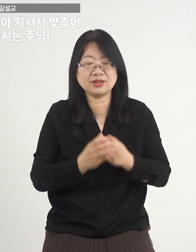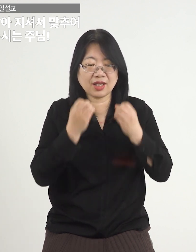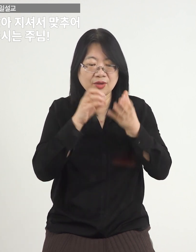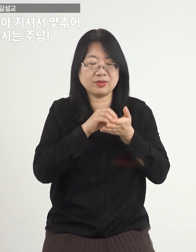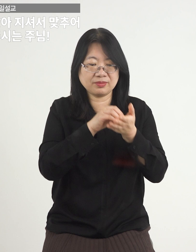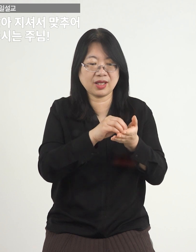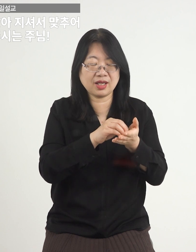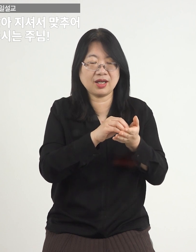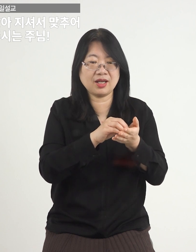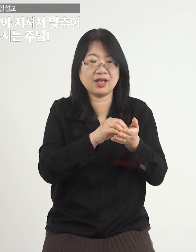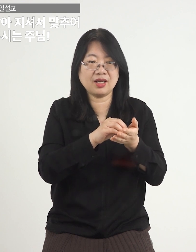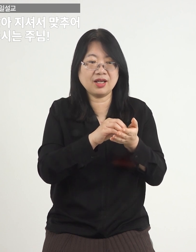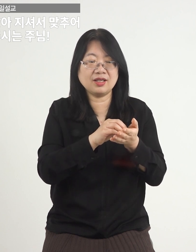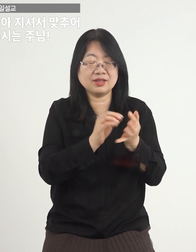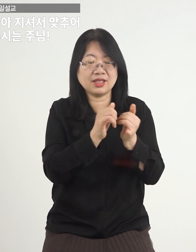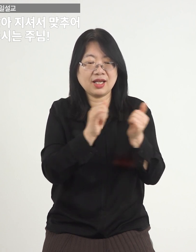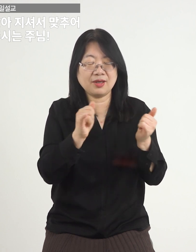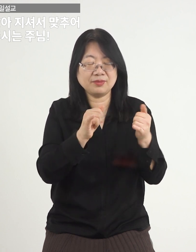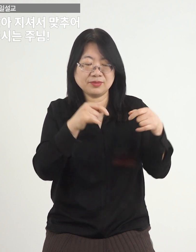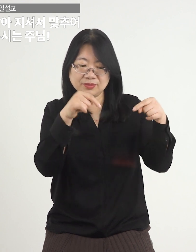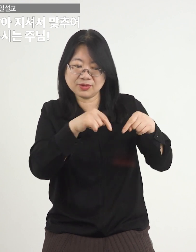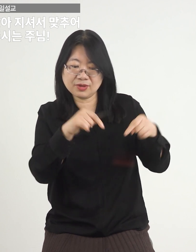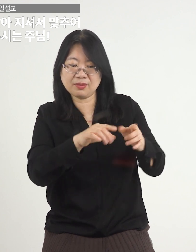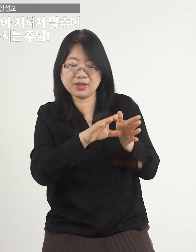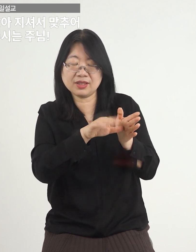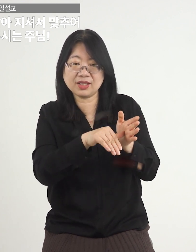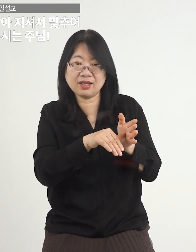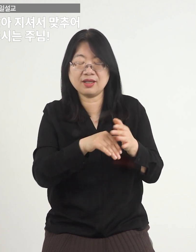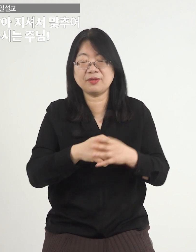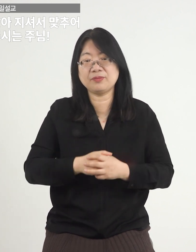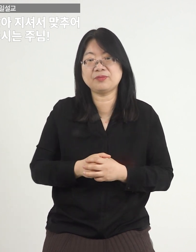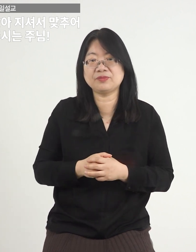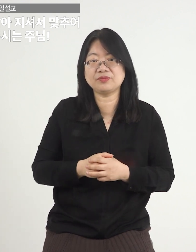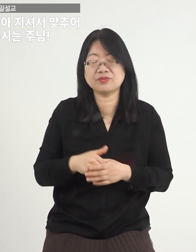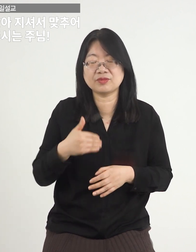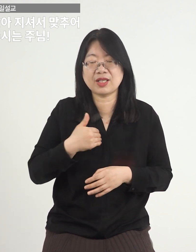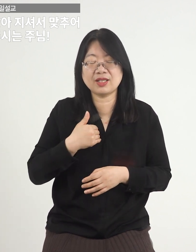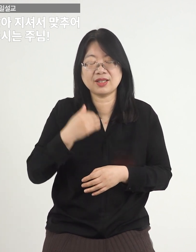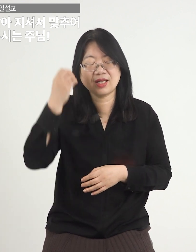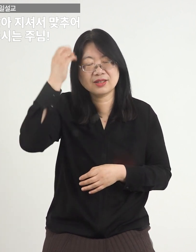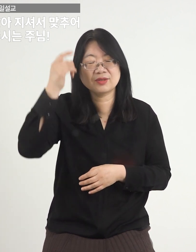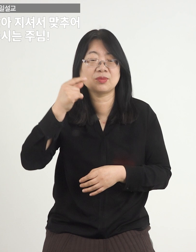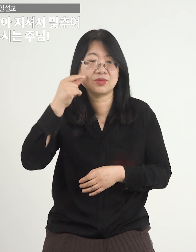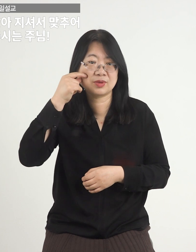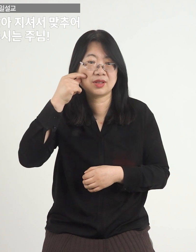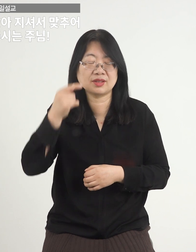신입사원을 면접하는 가운데 자기가 잊을 수 없는